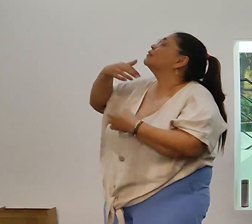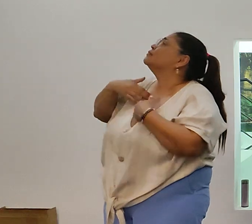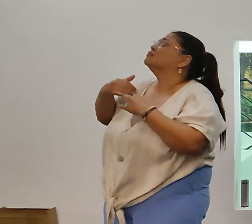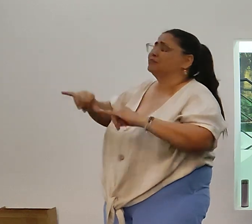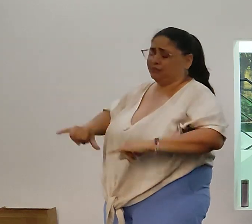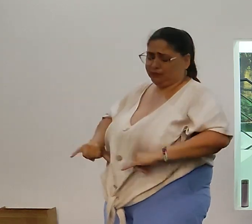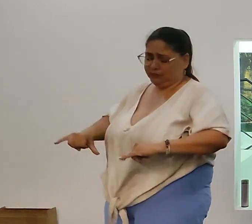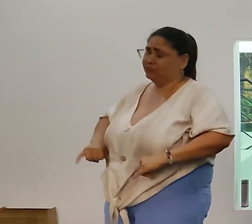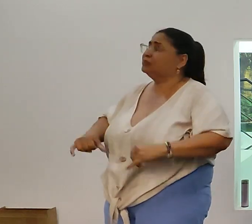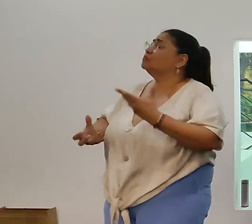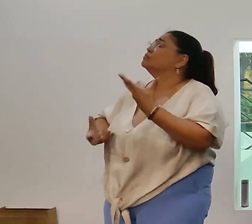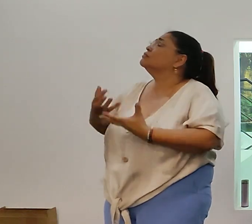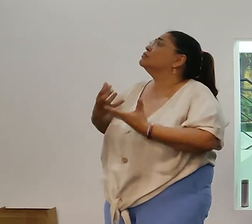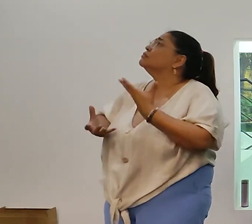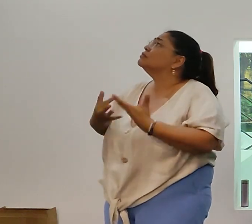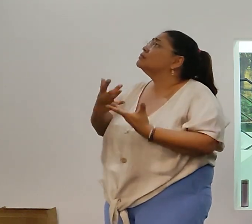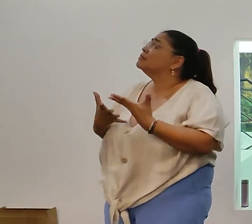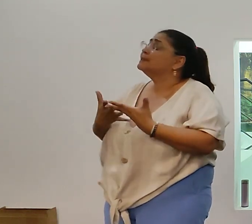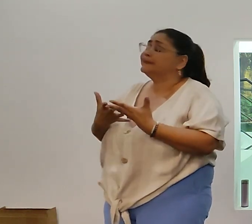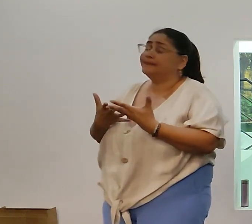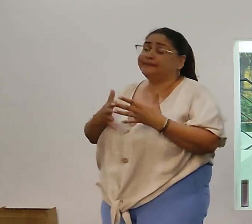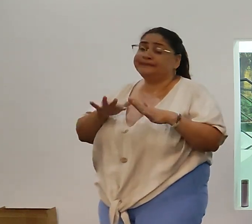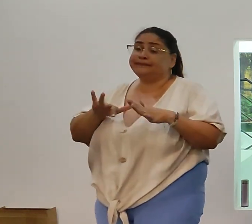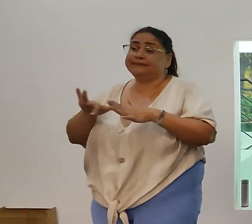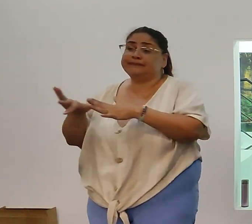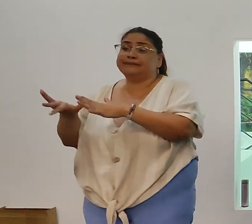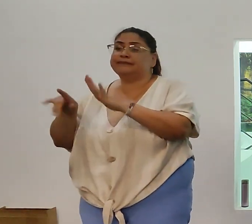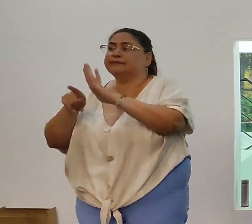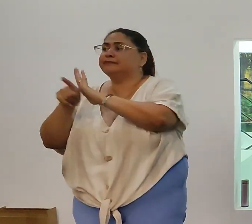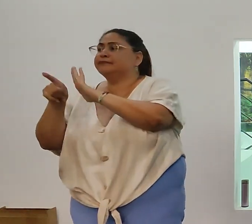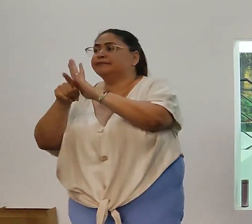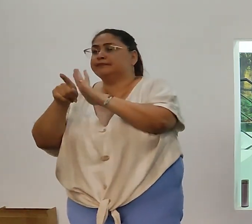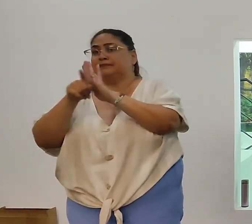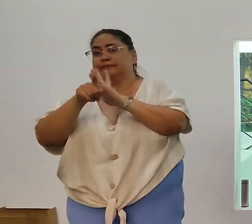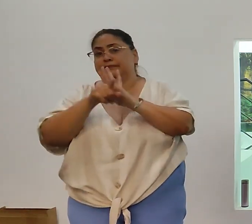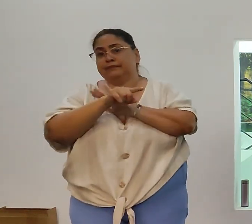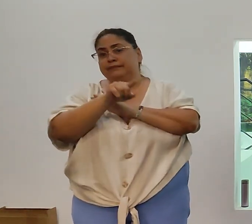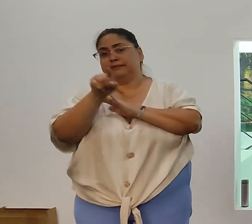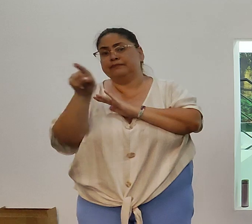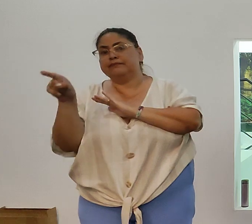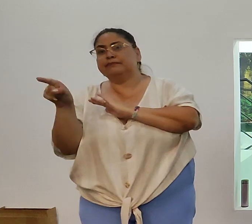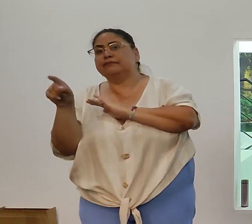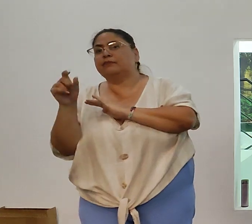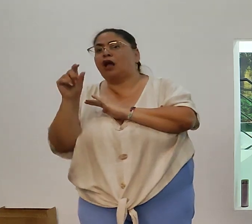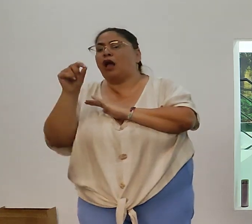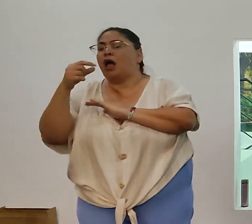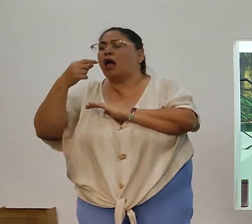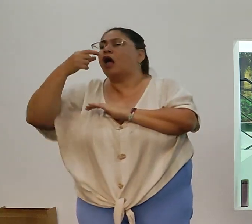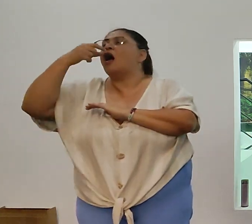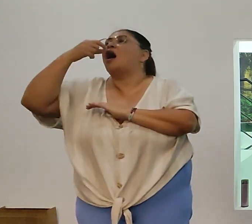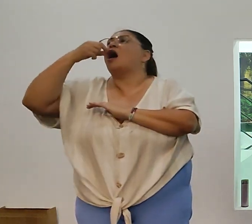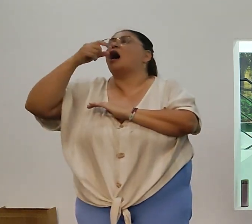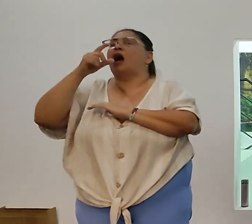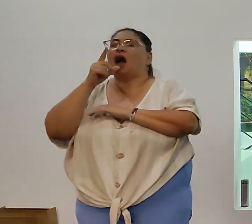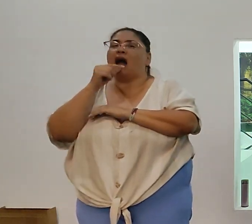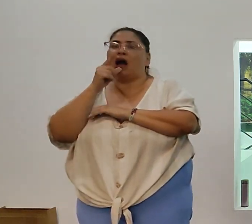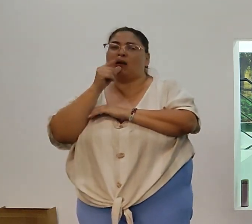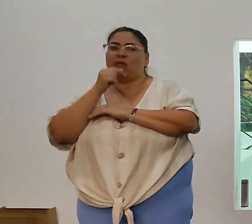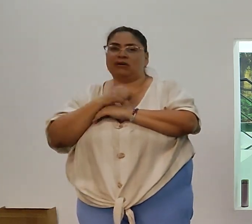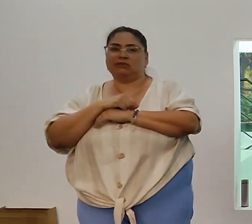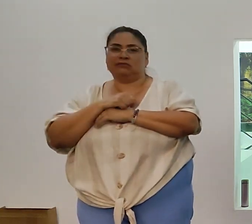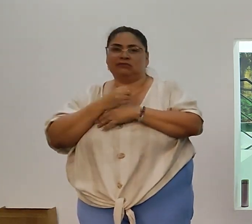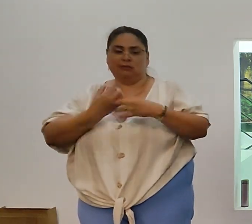neste fogo. Irmãos, eu pergunto para vocês o seguinte: o que é uma gota de água para quem está no inferno?